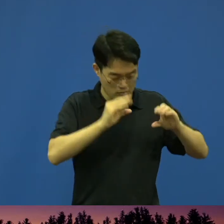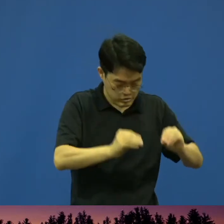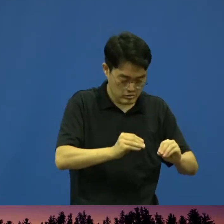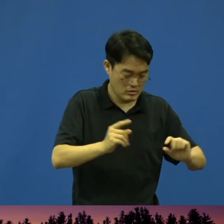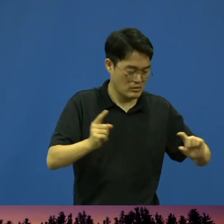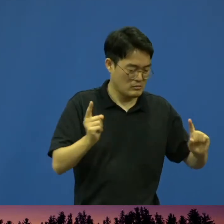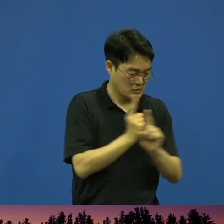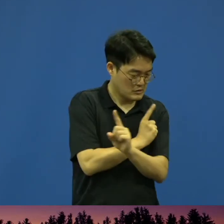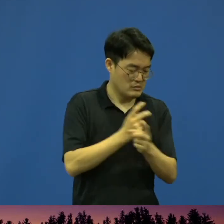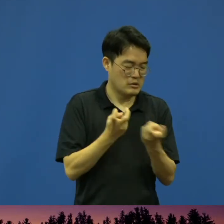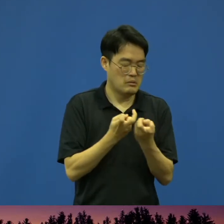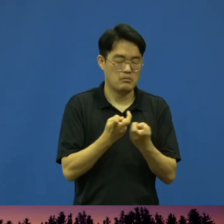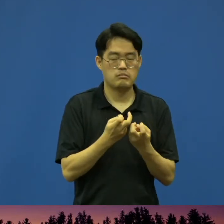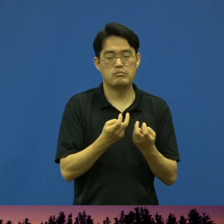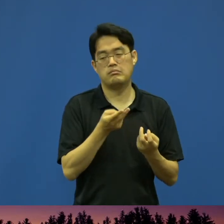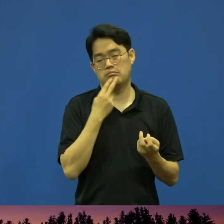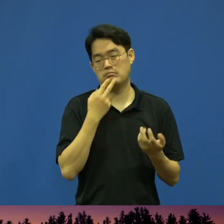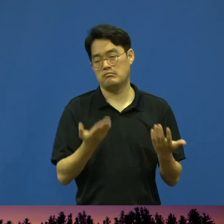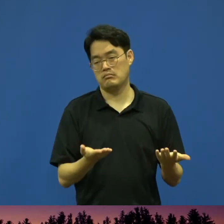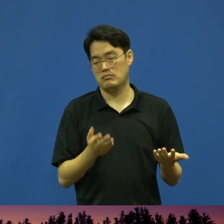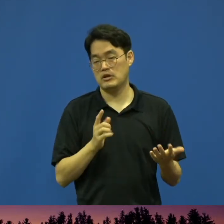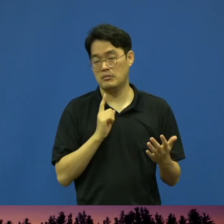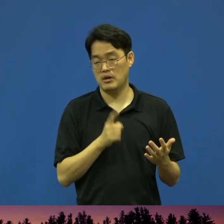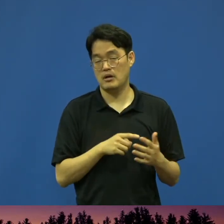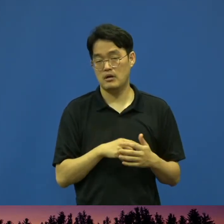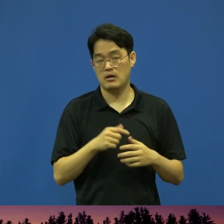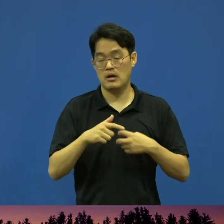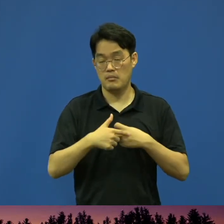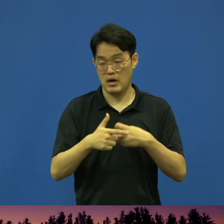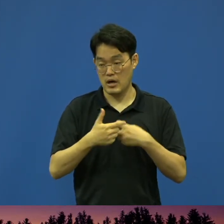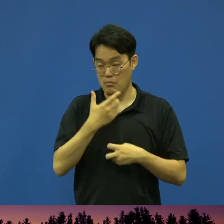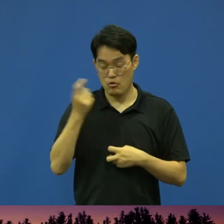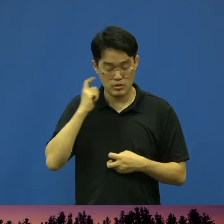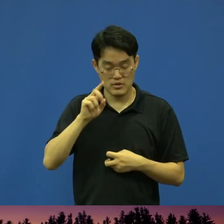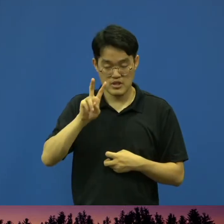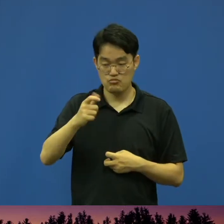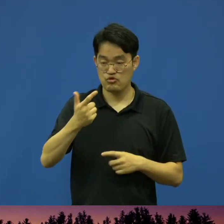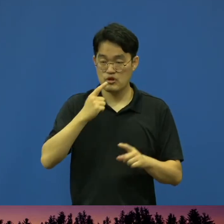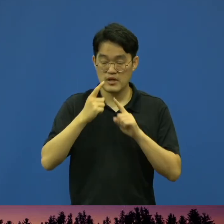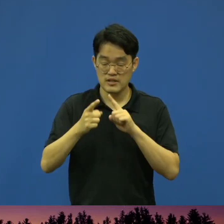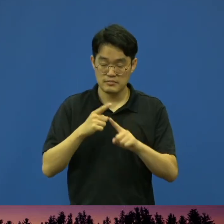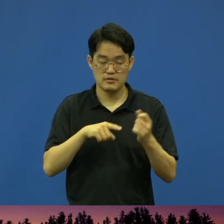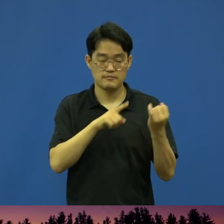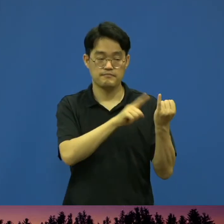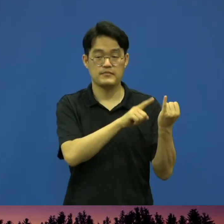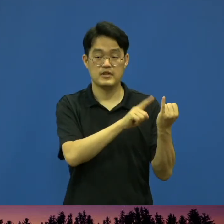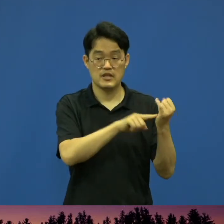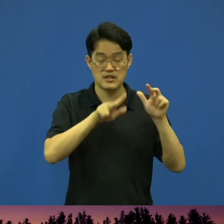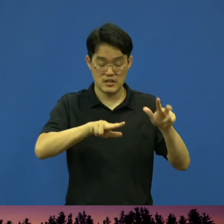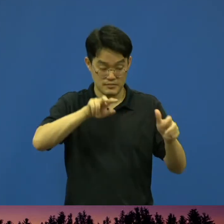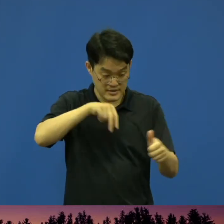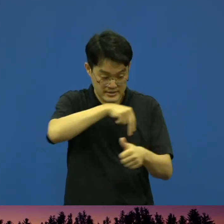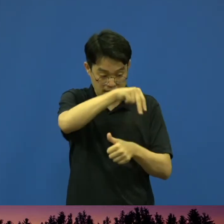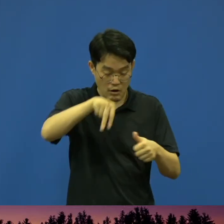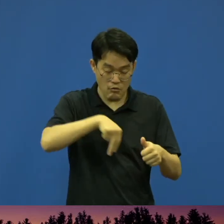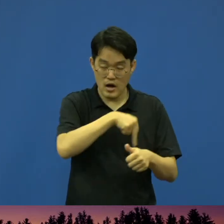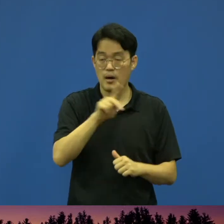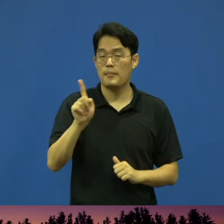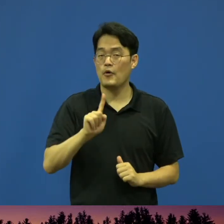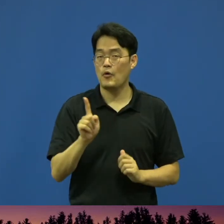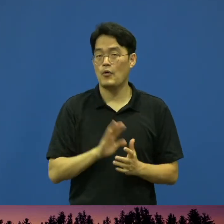26절을, 이 혈류병 여인의 처지를 딱 한 글자로 표현할 수 있습니다. 딱 한 글자로 어떻게 조려낼 수